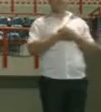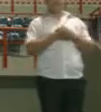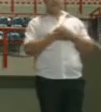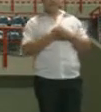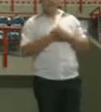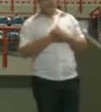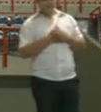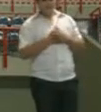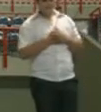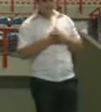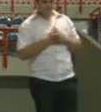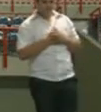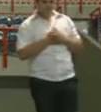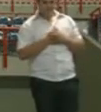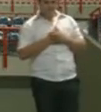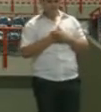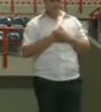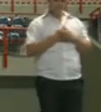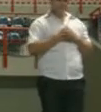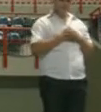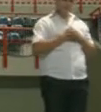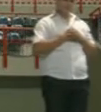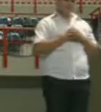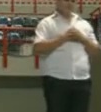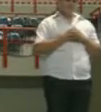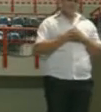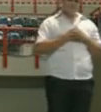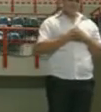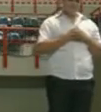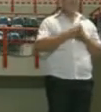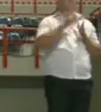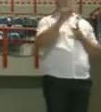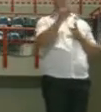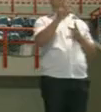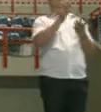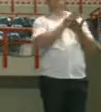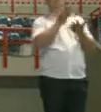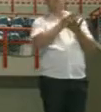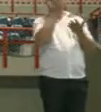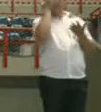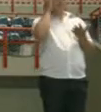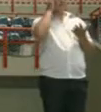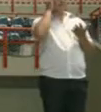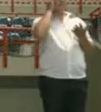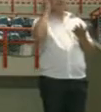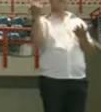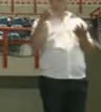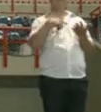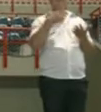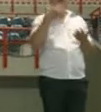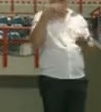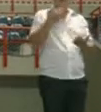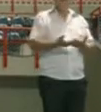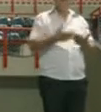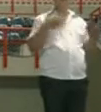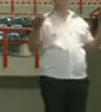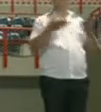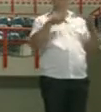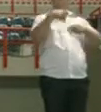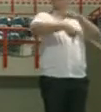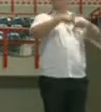Só quem visita, só quem anda, entende o que a gente está falando. Gente, é um absurdo, esse país ainda